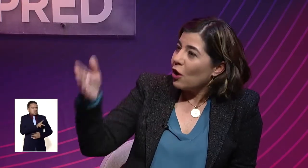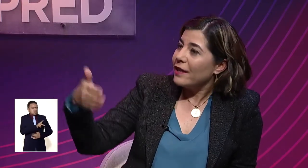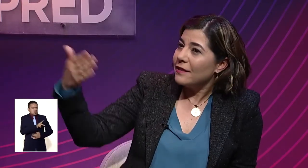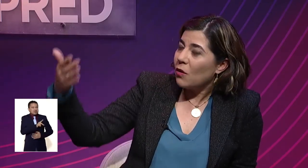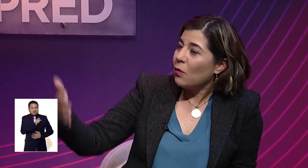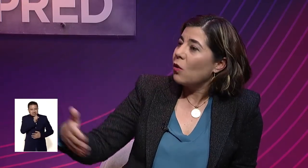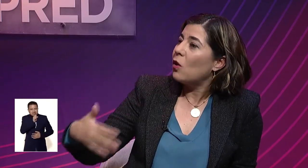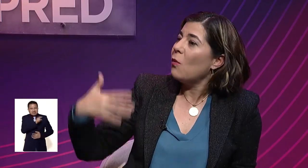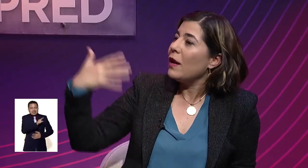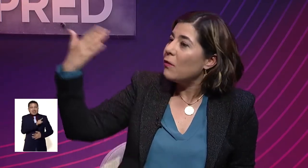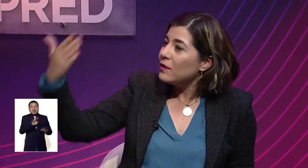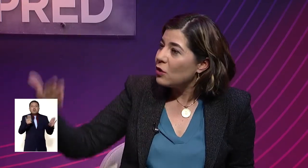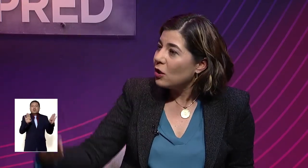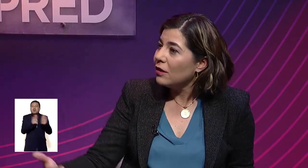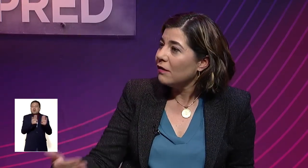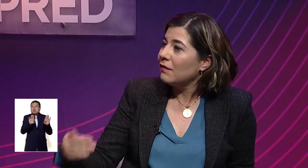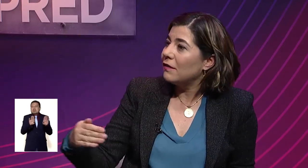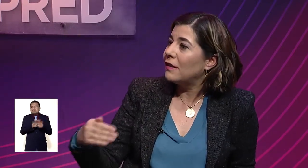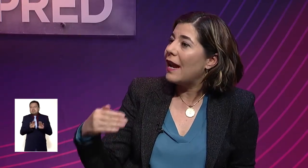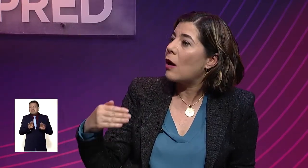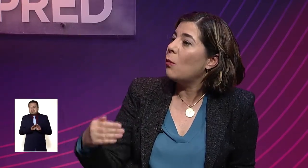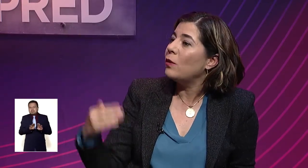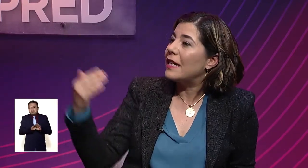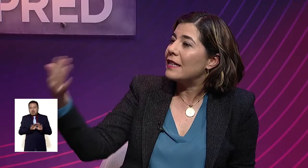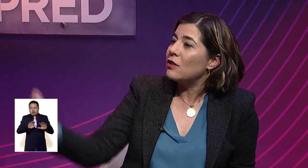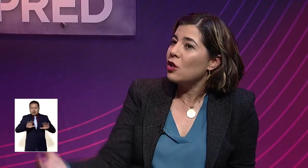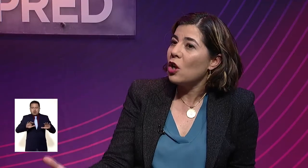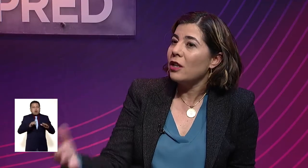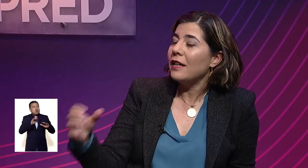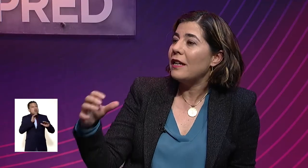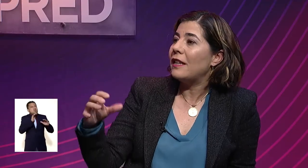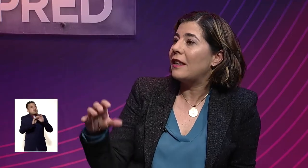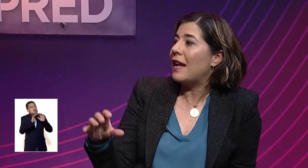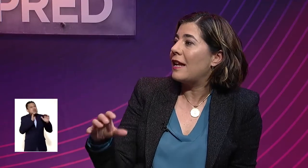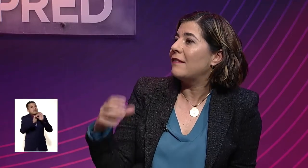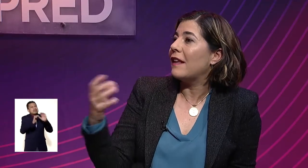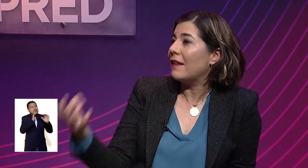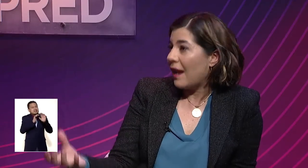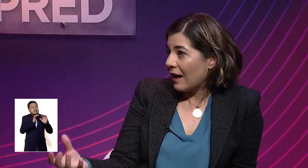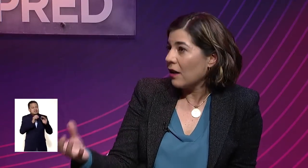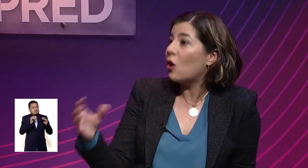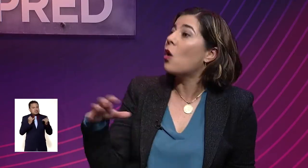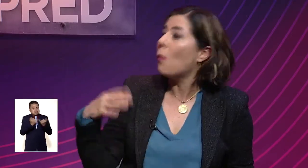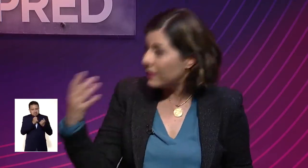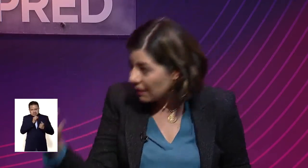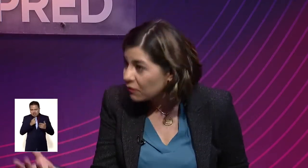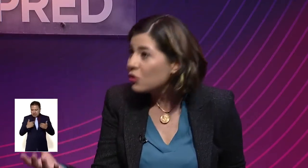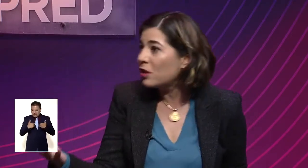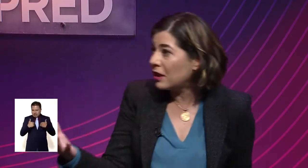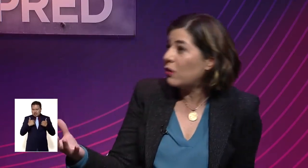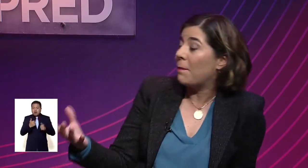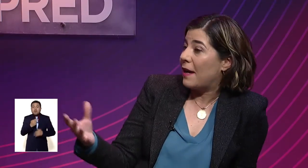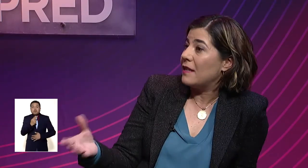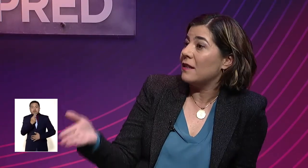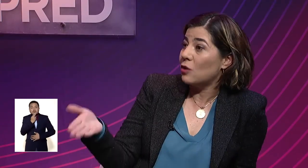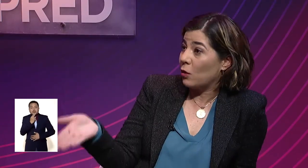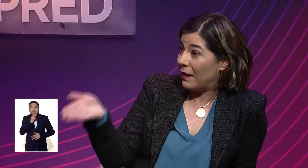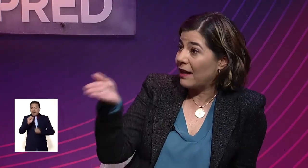Es como una cuestión de la comunicación y del entender como está funcionando en países con